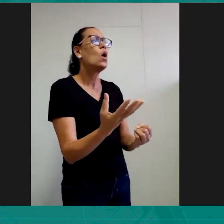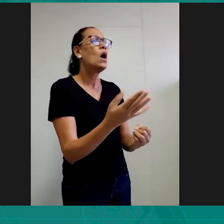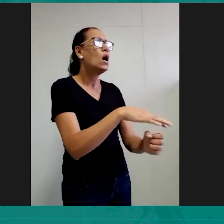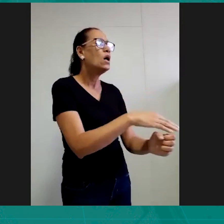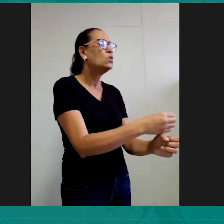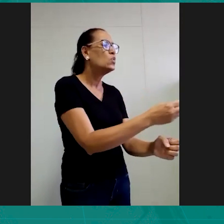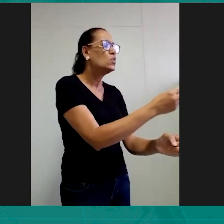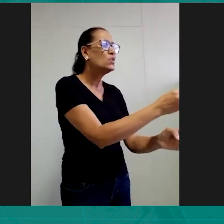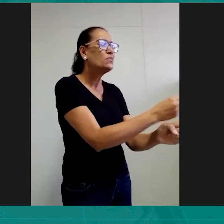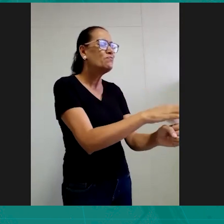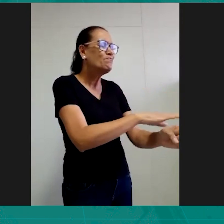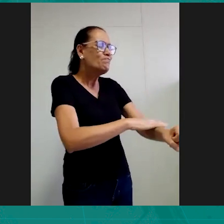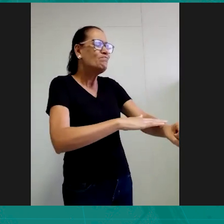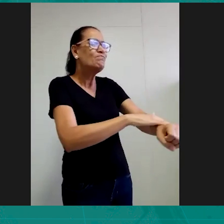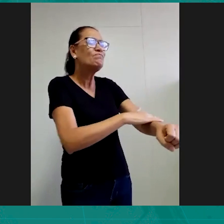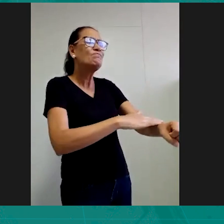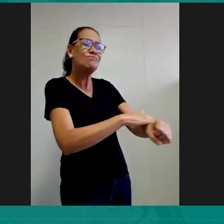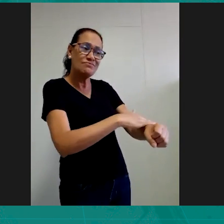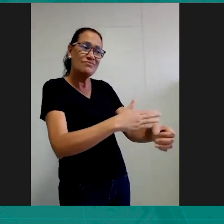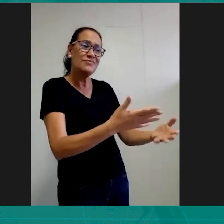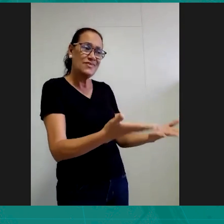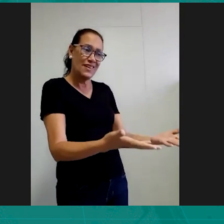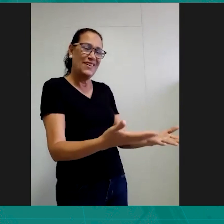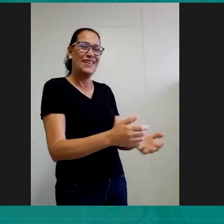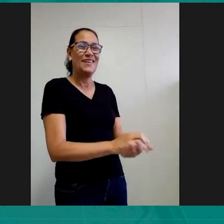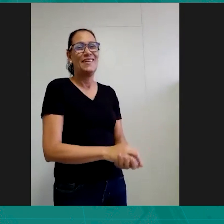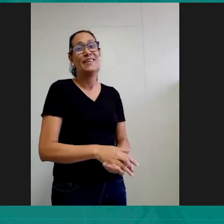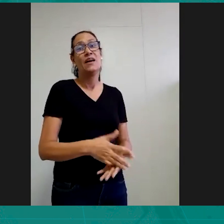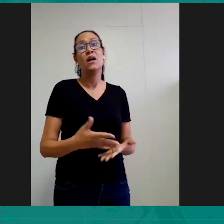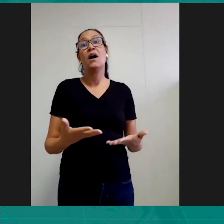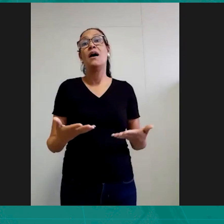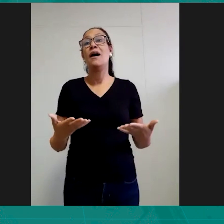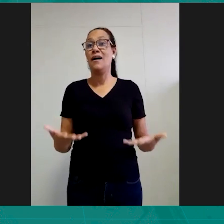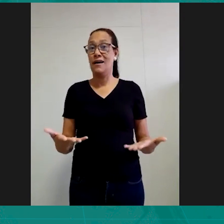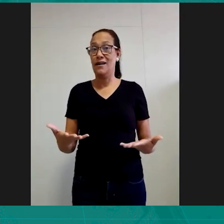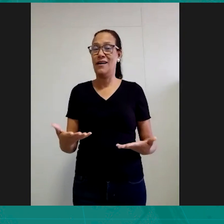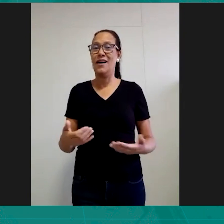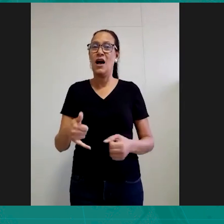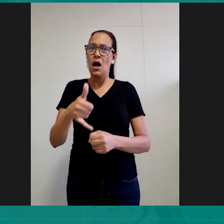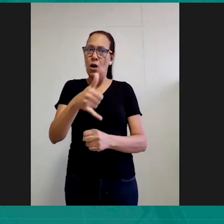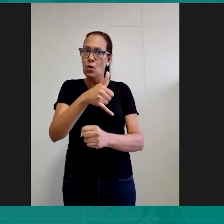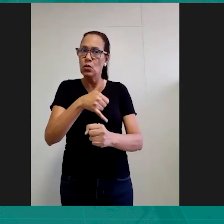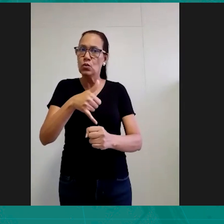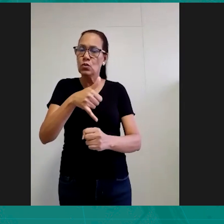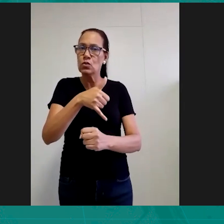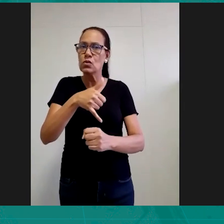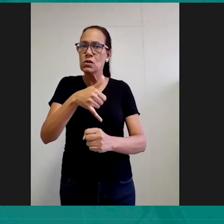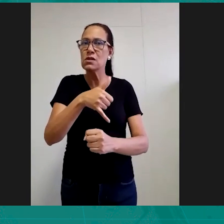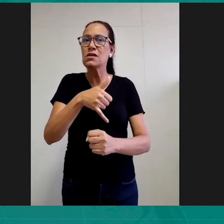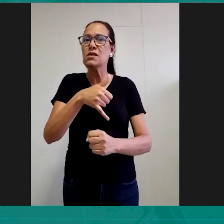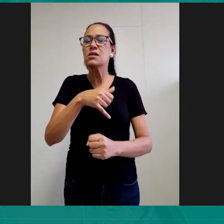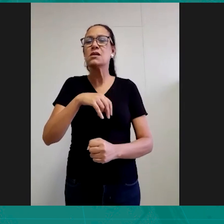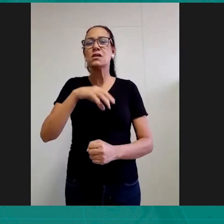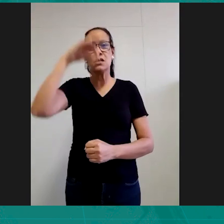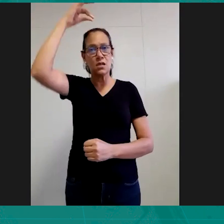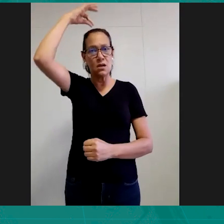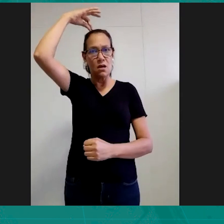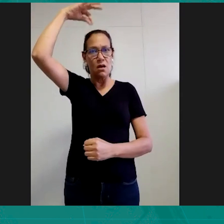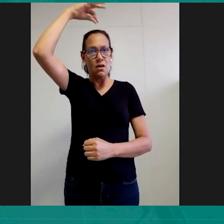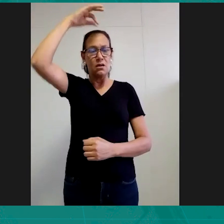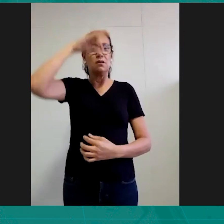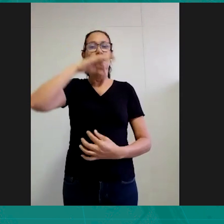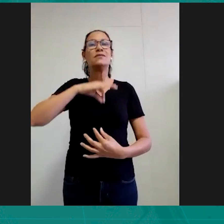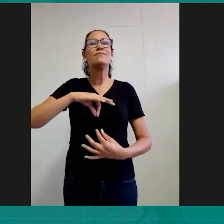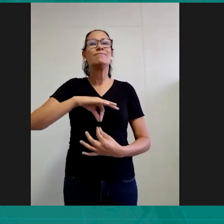unção? Hein? Pele seca. Quando você passa, hein, a loção, não